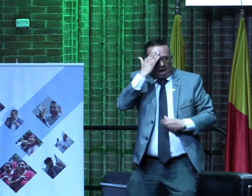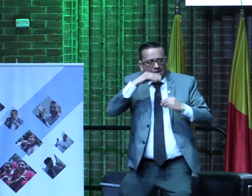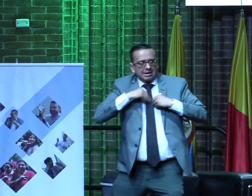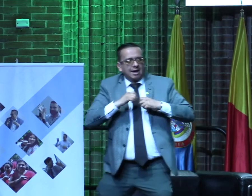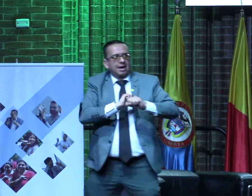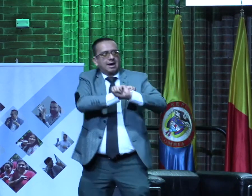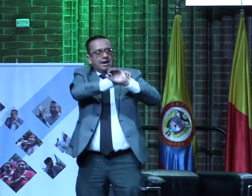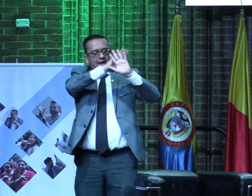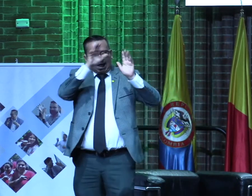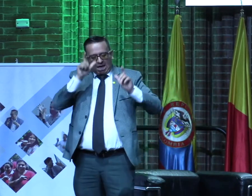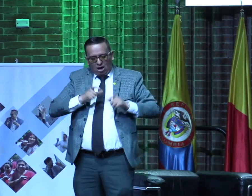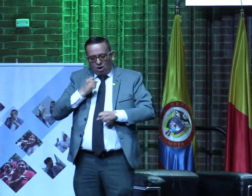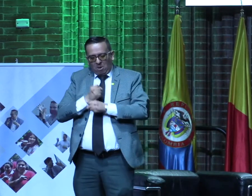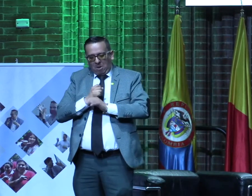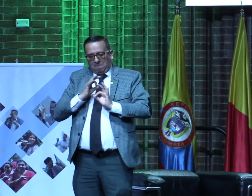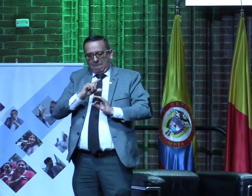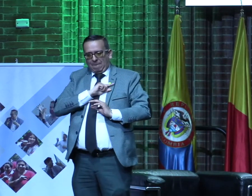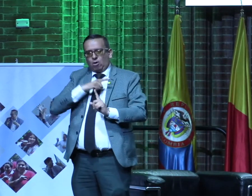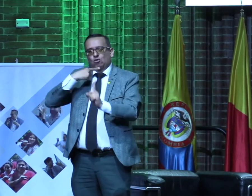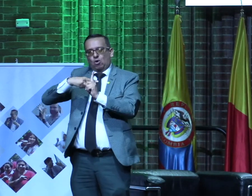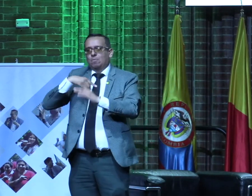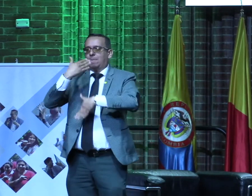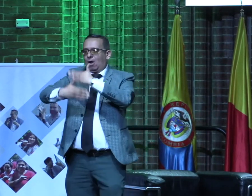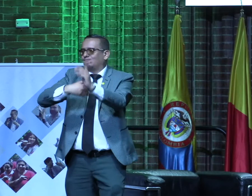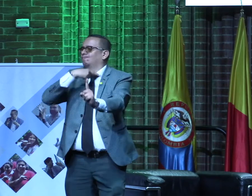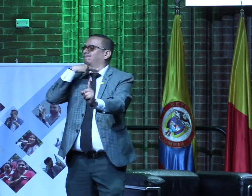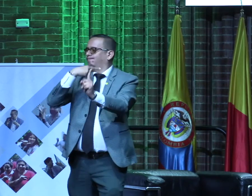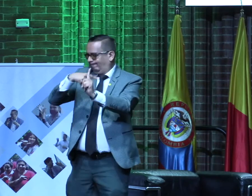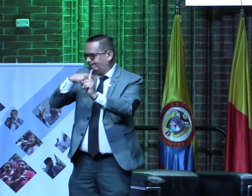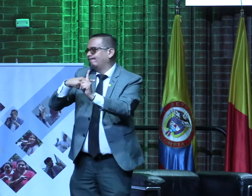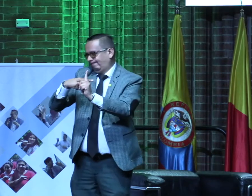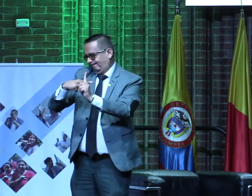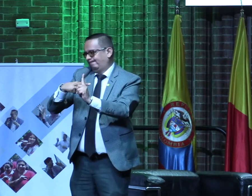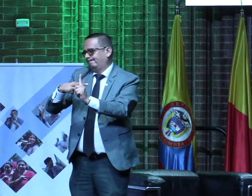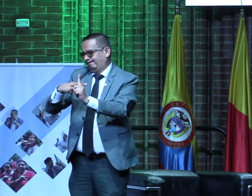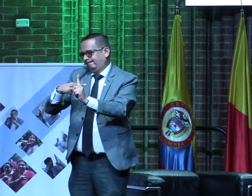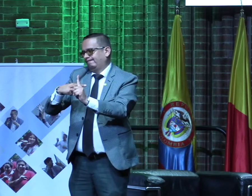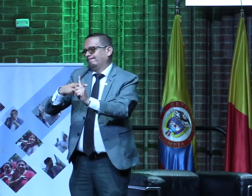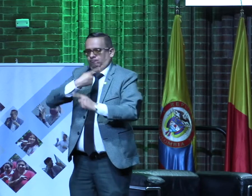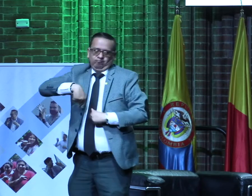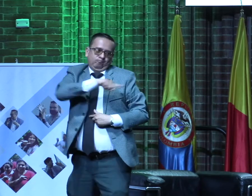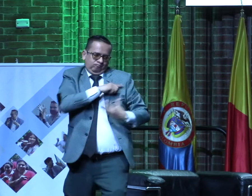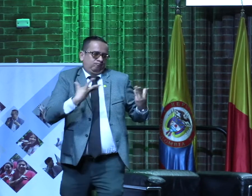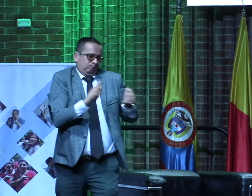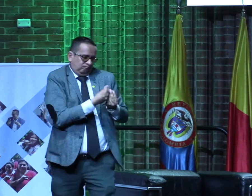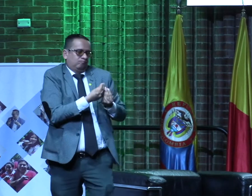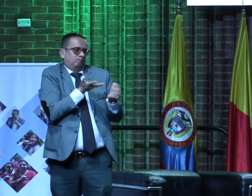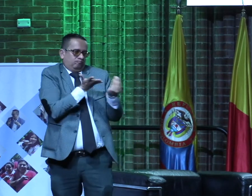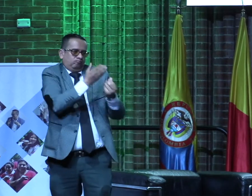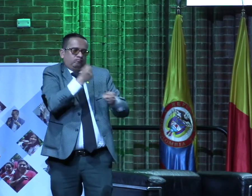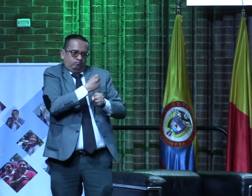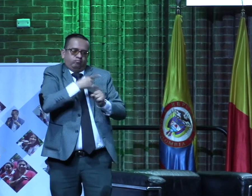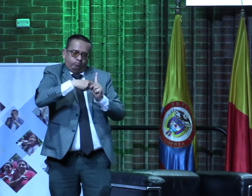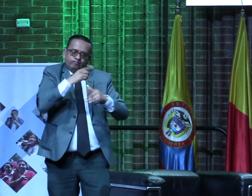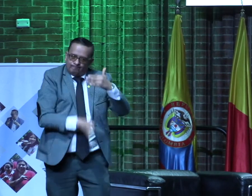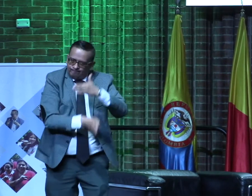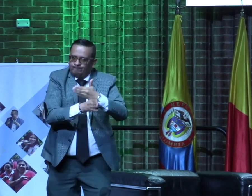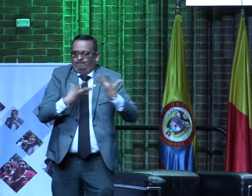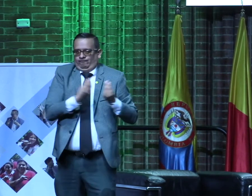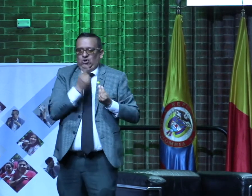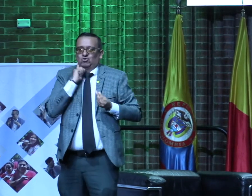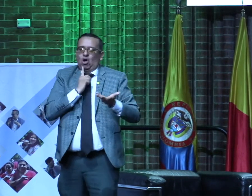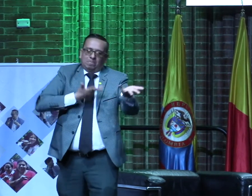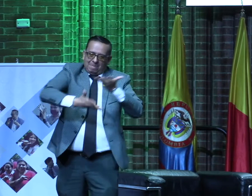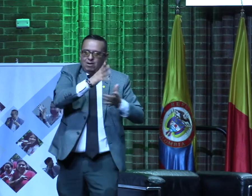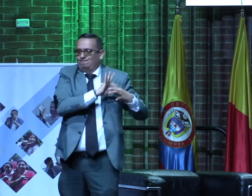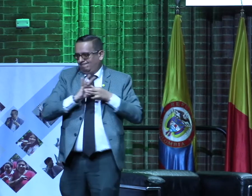instituto. Entonces aquí tocamos temas frente a la persona sorda, a la cultura sorda, y todo esto, pues, como lo menciono, fue muy positivo para el instituto. Este